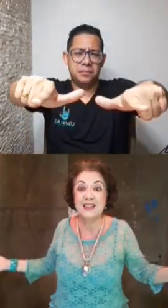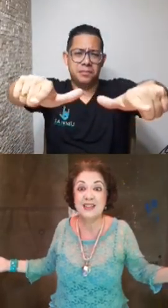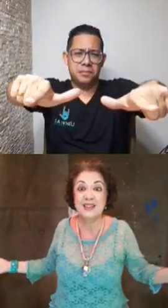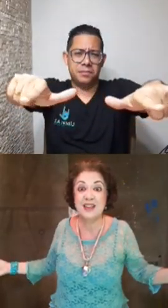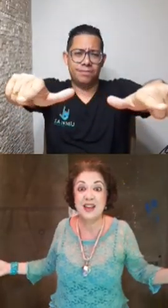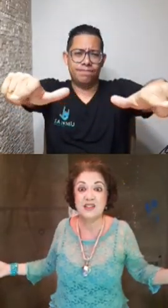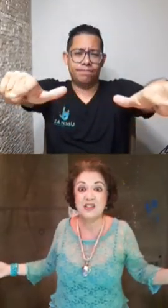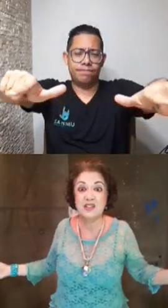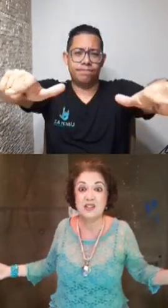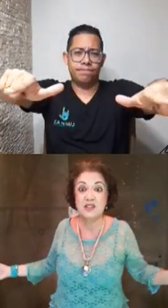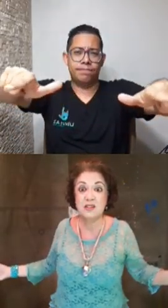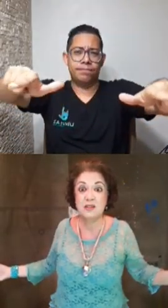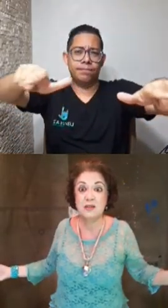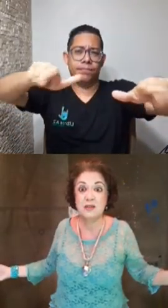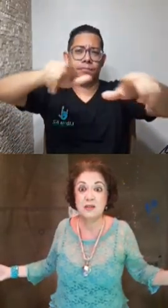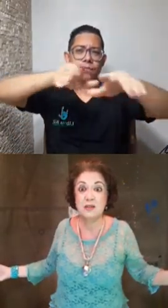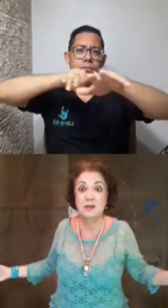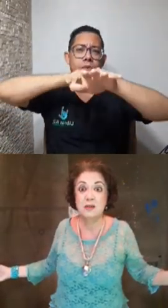desaparecer.